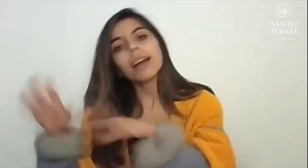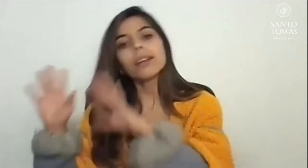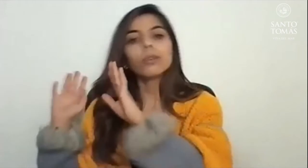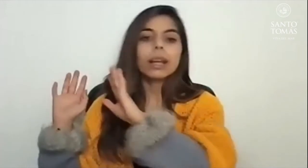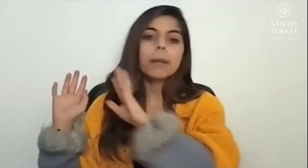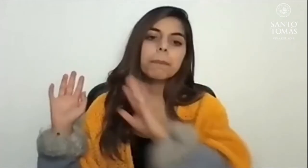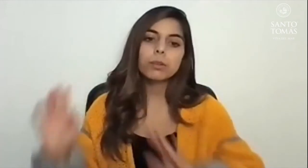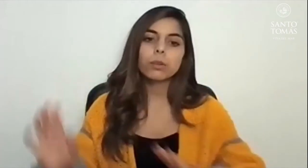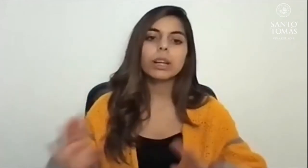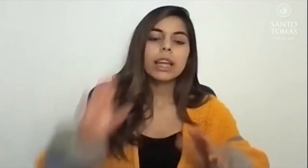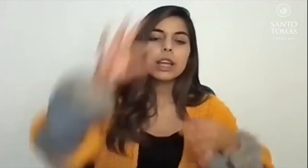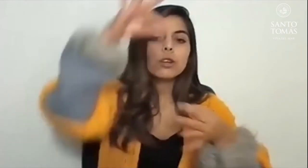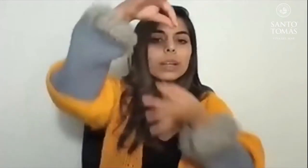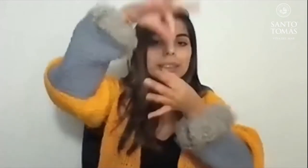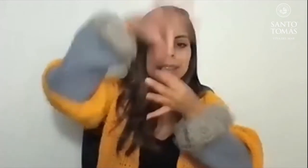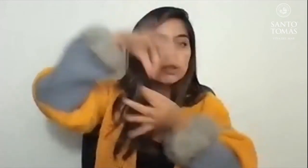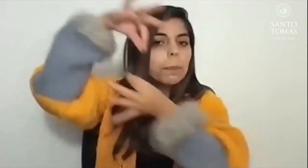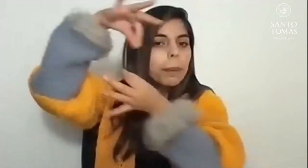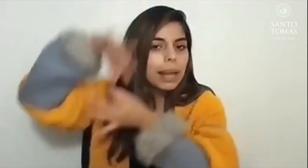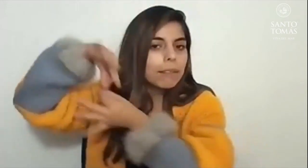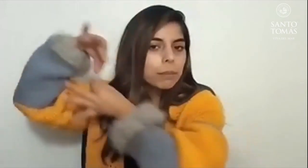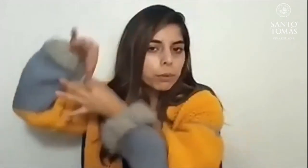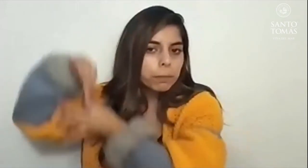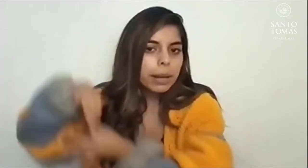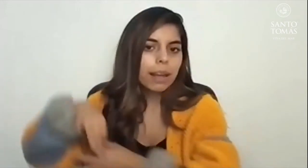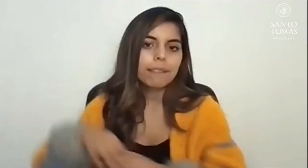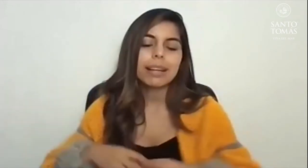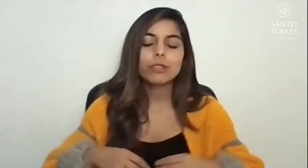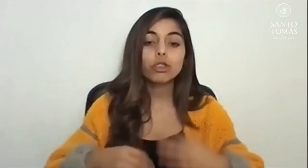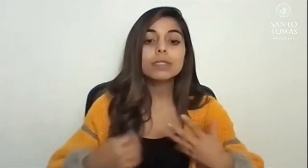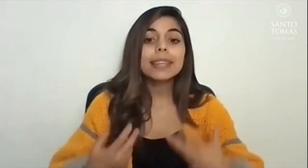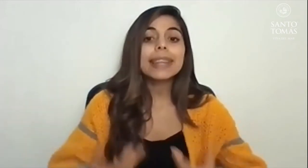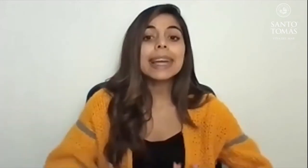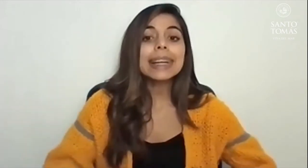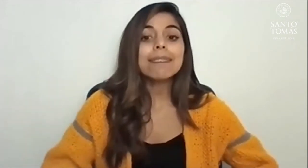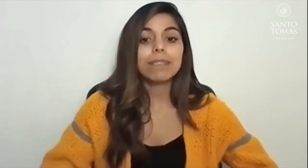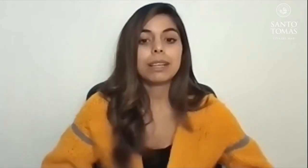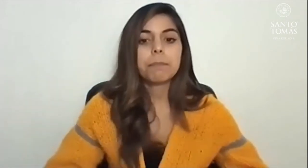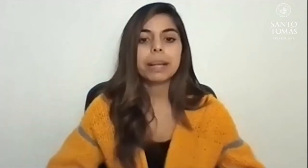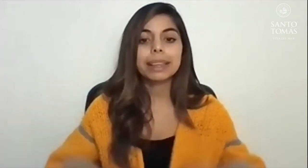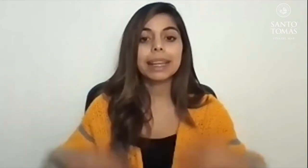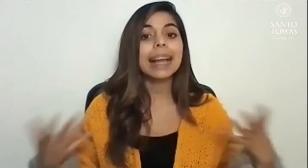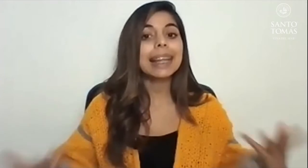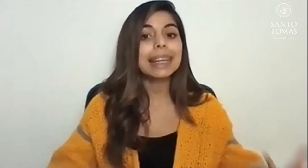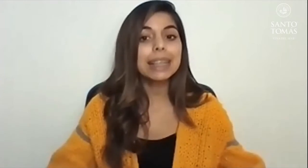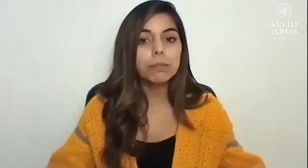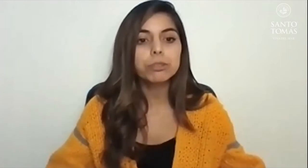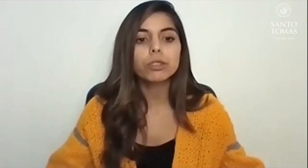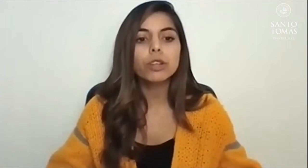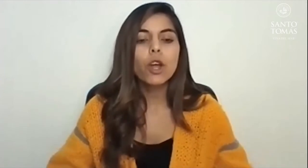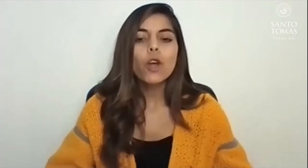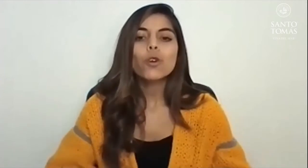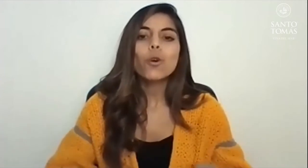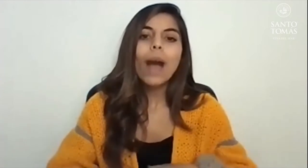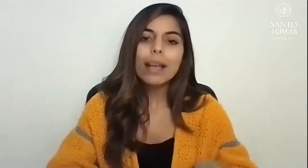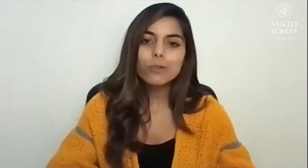alejarnos del español y no ir haciendo palabra por palabra. Entonces, describir, practicar la descripción nos